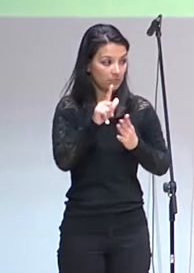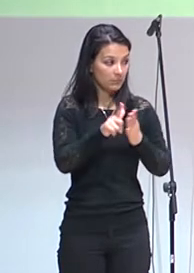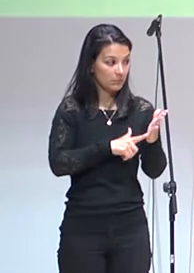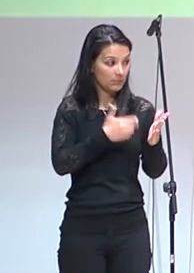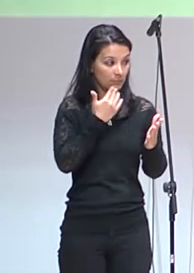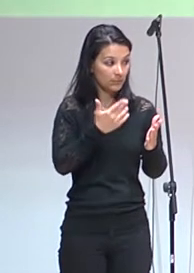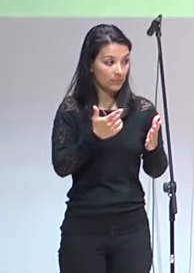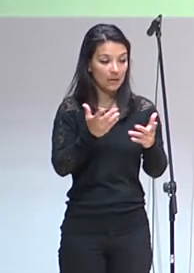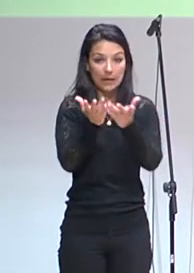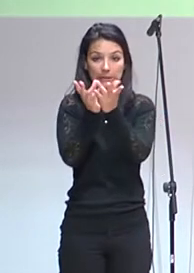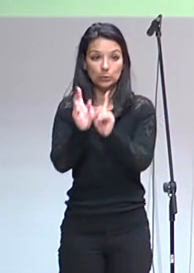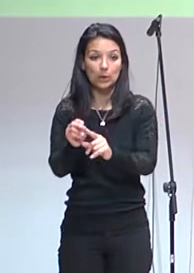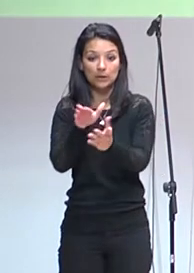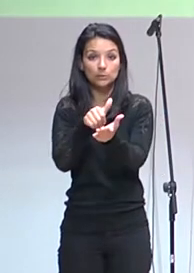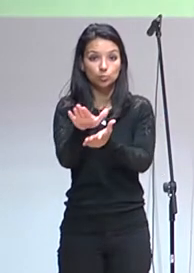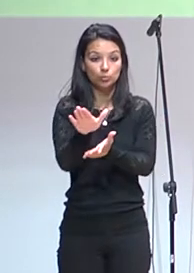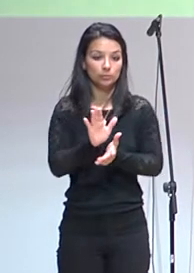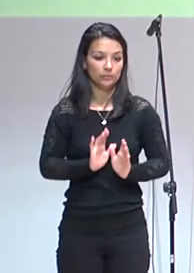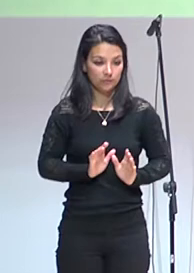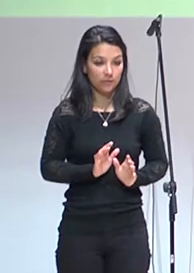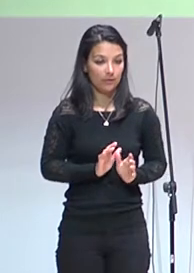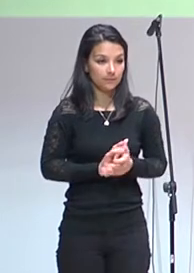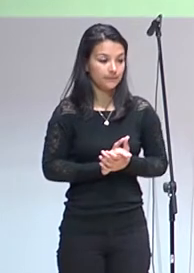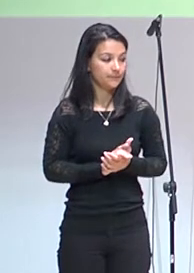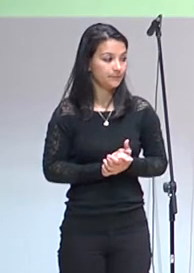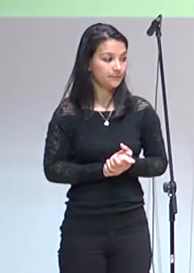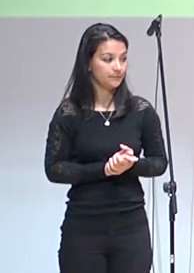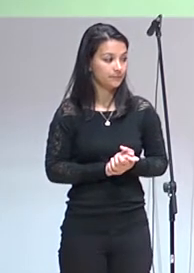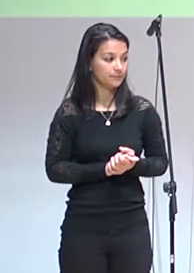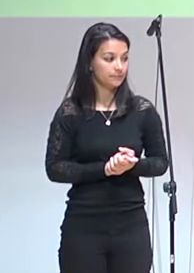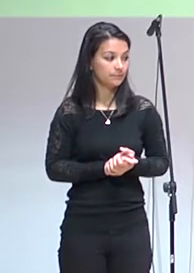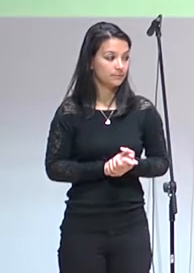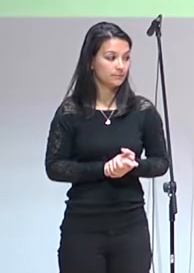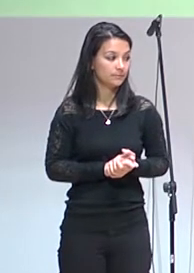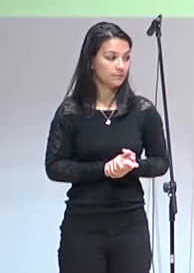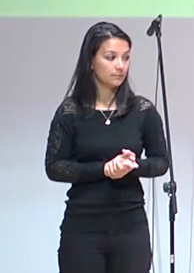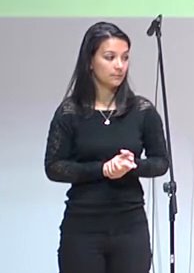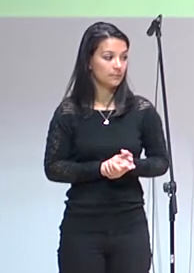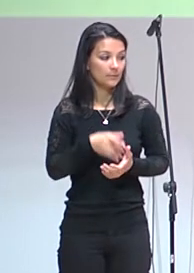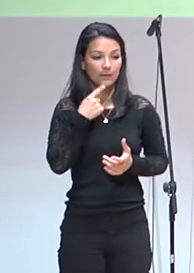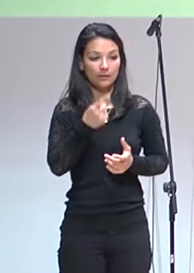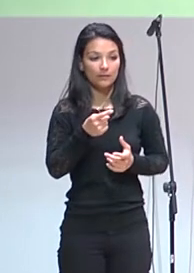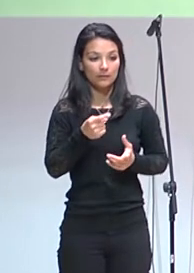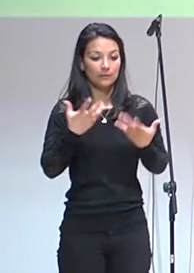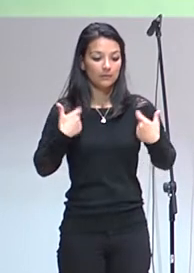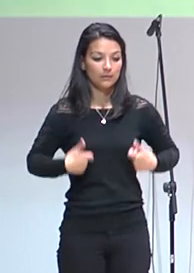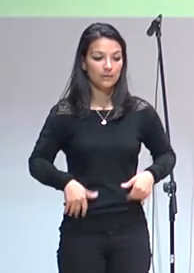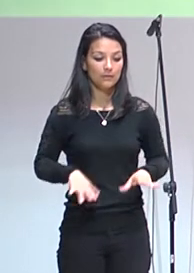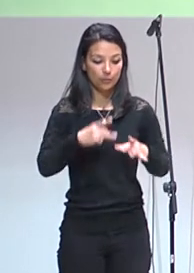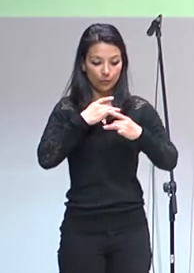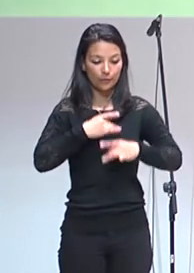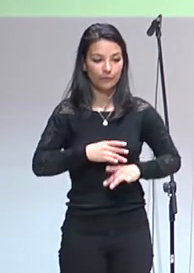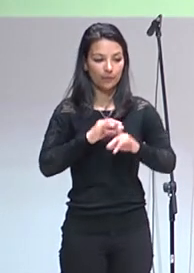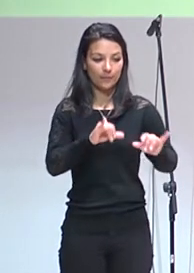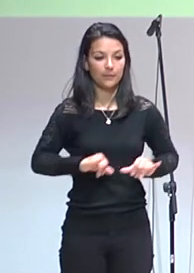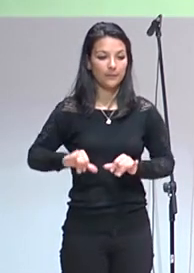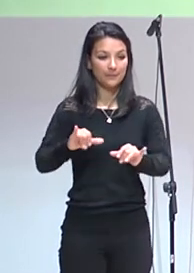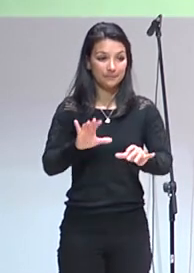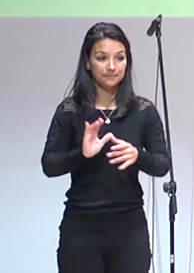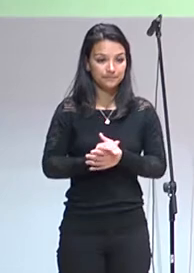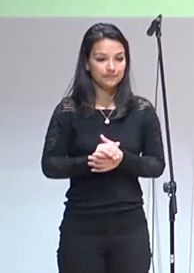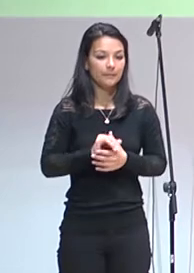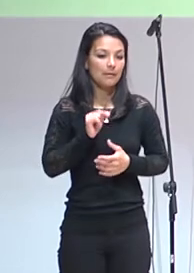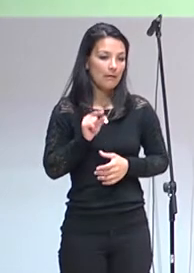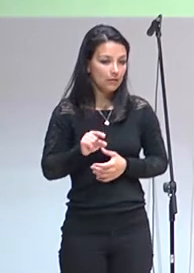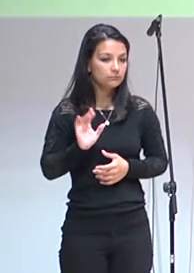fue expulsado, ¿sí? El portar el mismo uniforme. Entonces, creo que